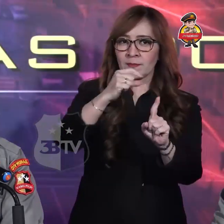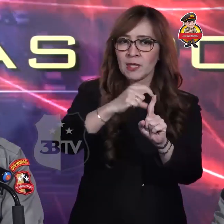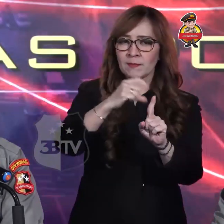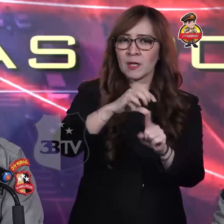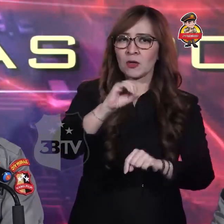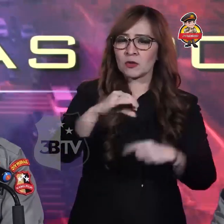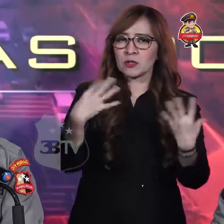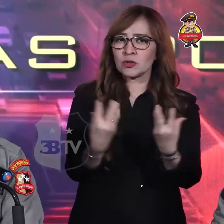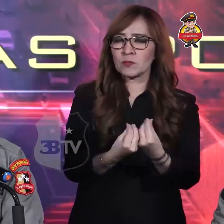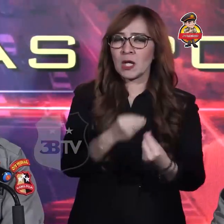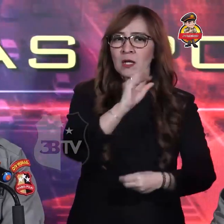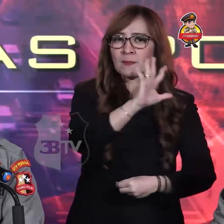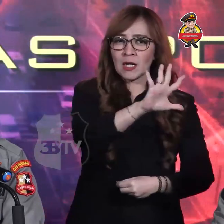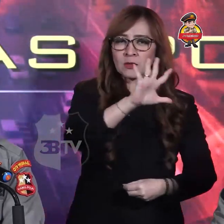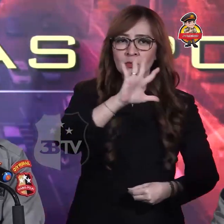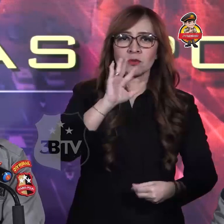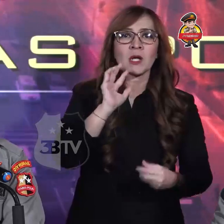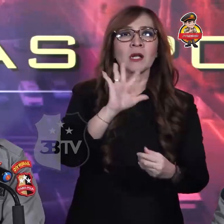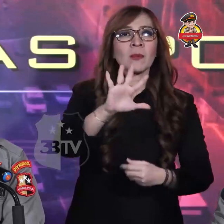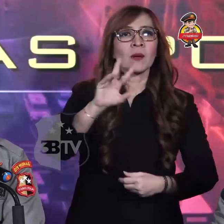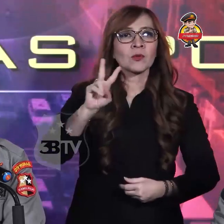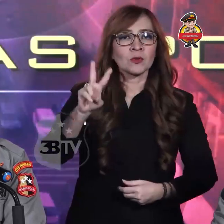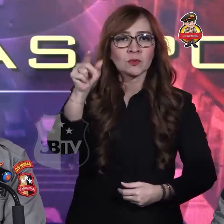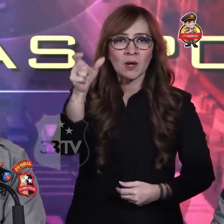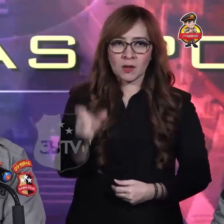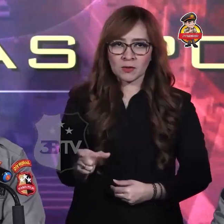sebanyak 552 orang.